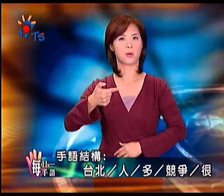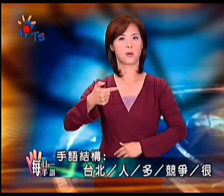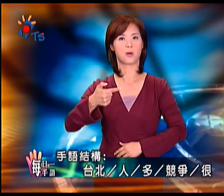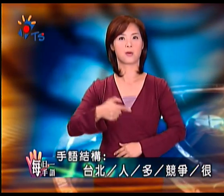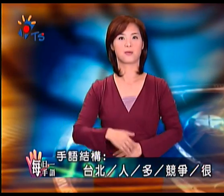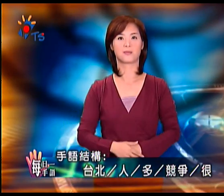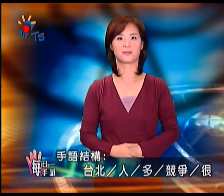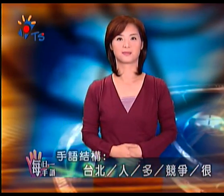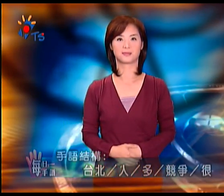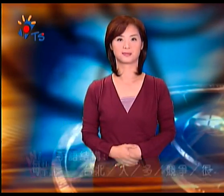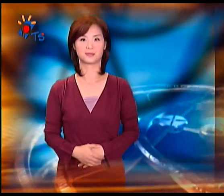狠。